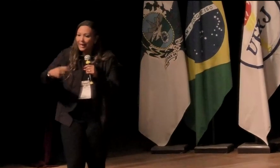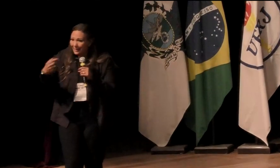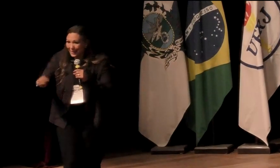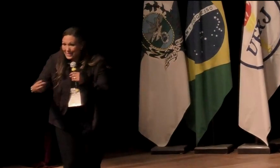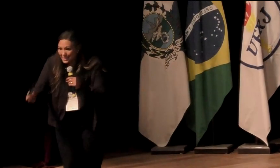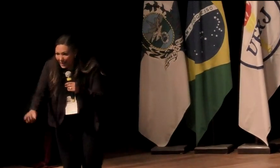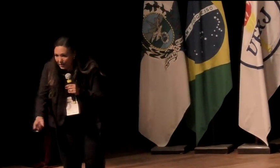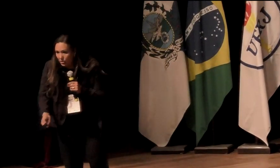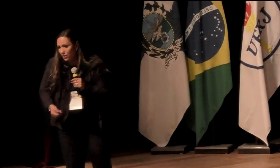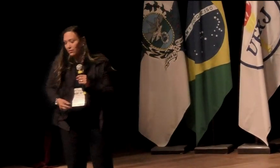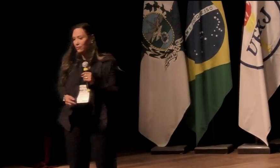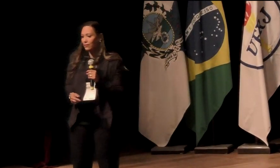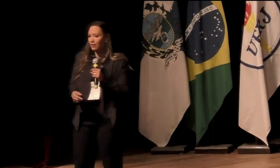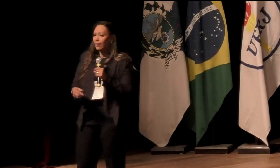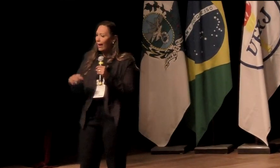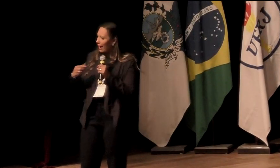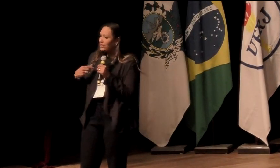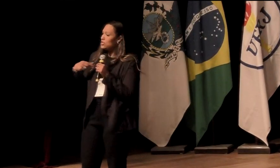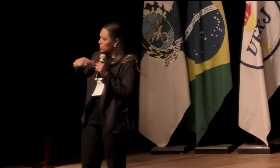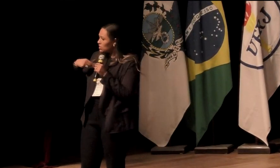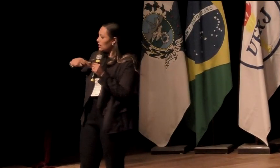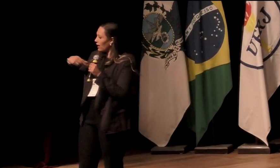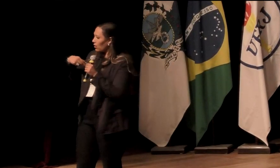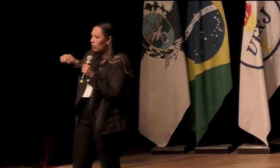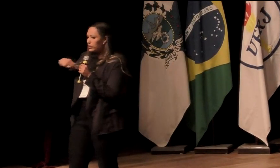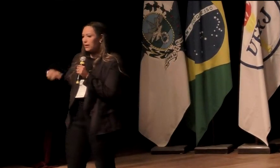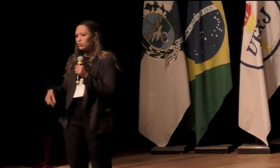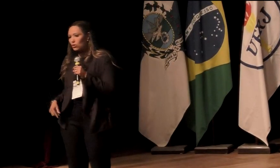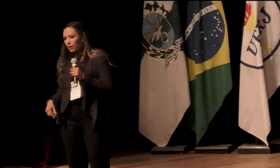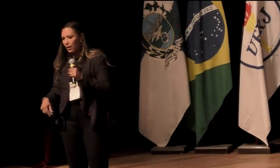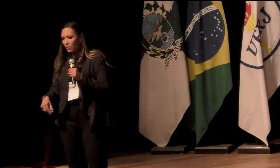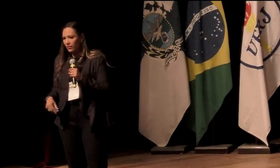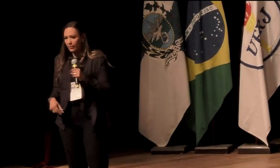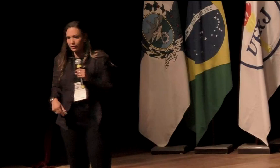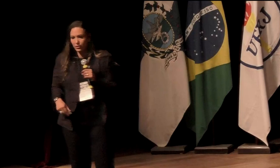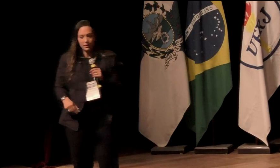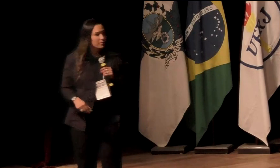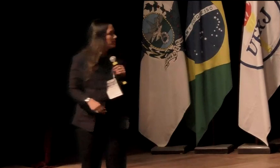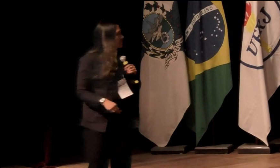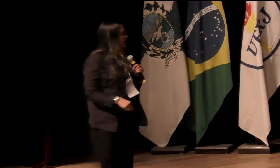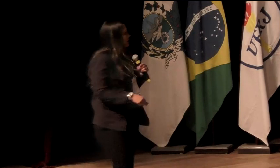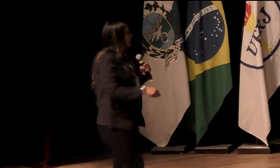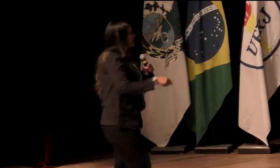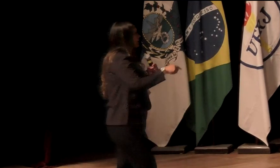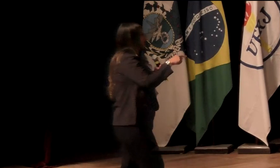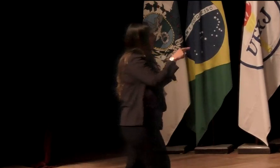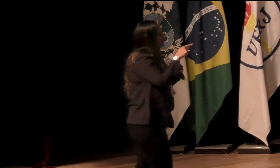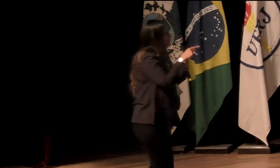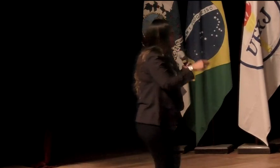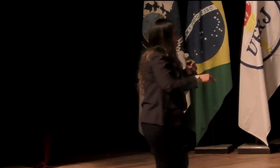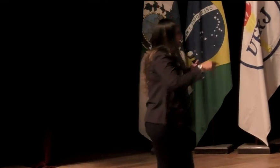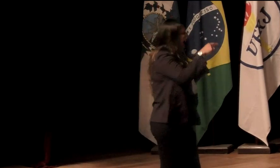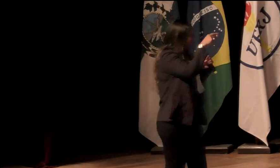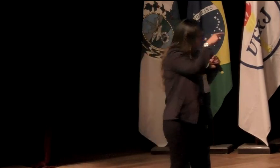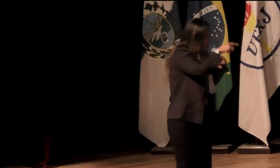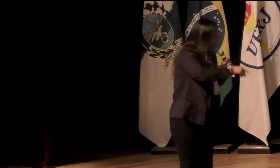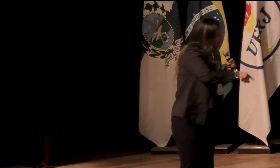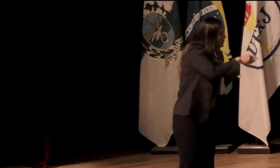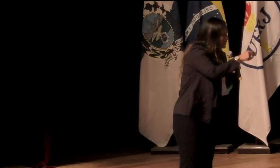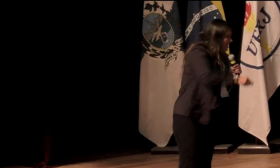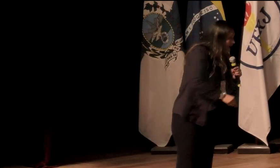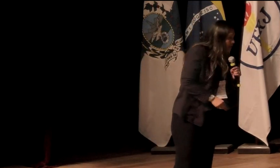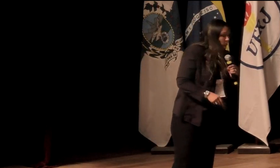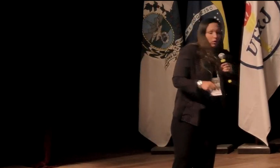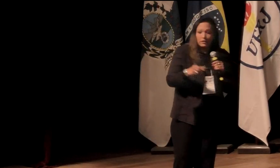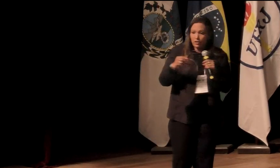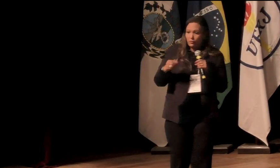tá crescente atinge a comunidade escolar obviamente a questão